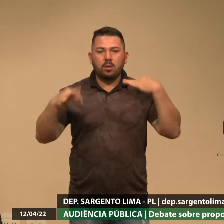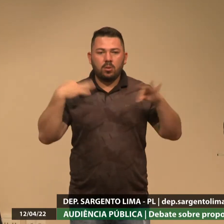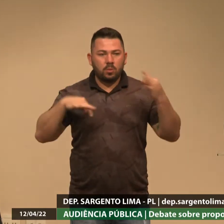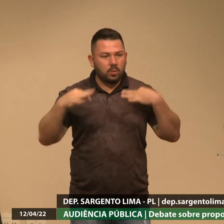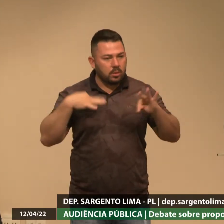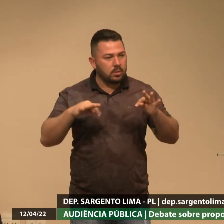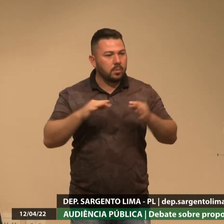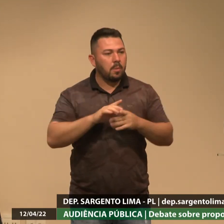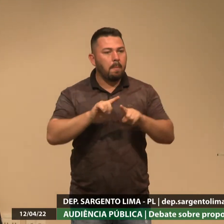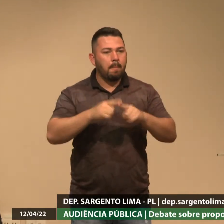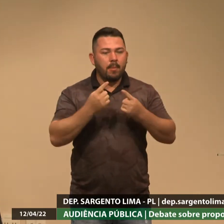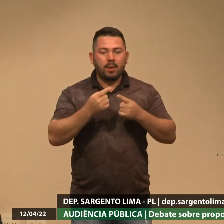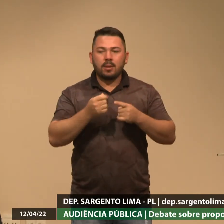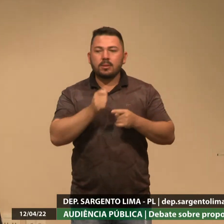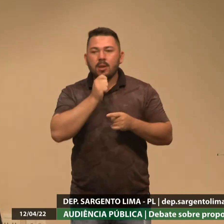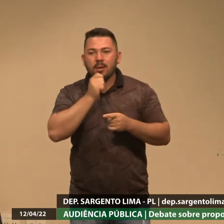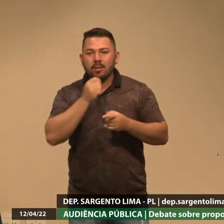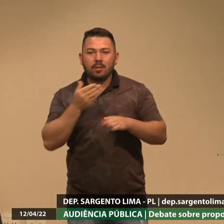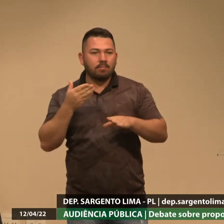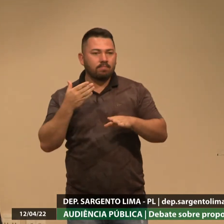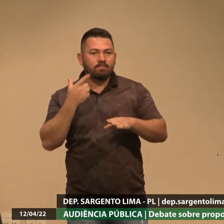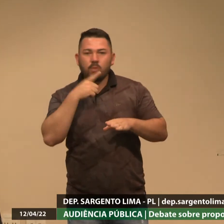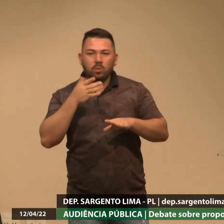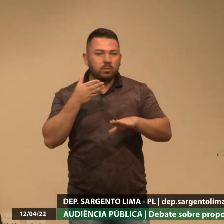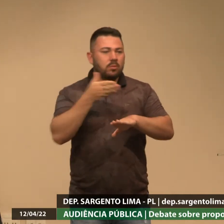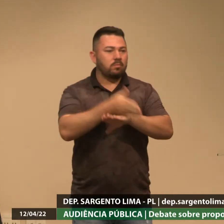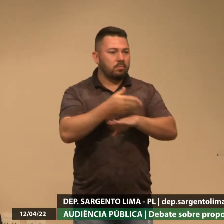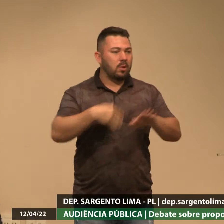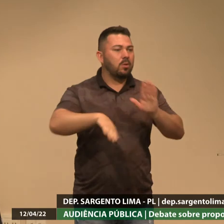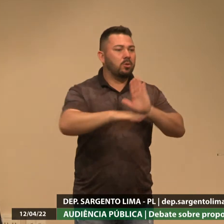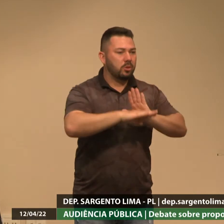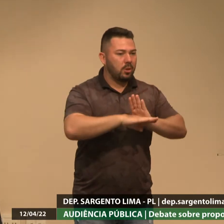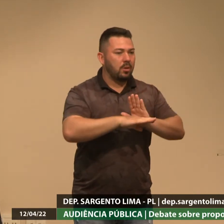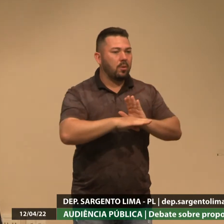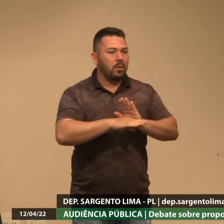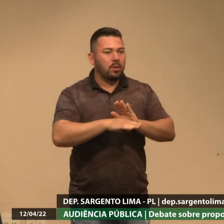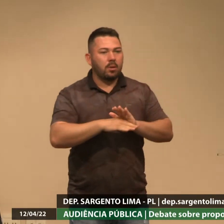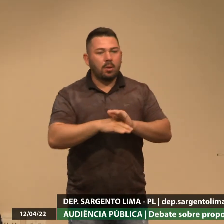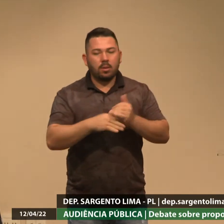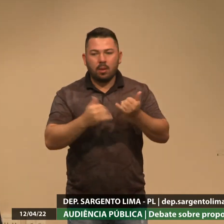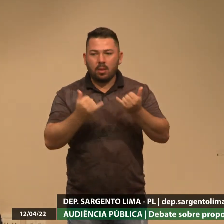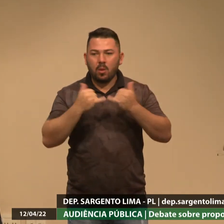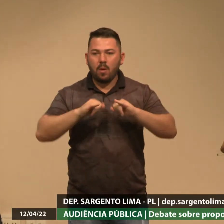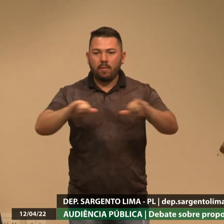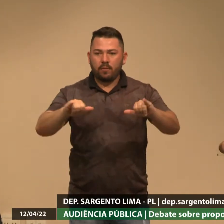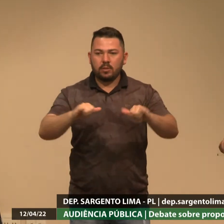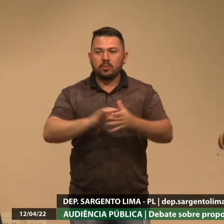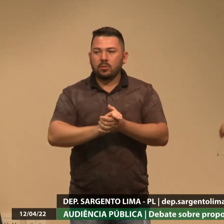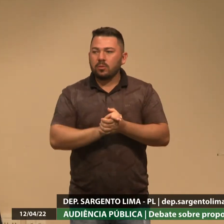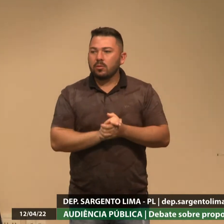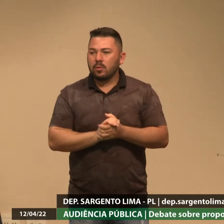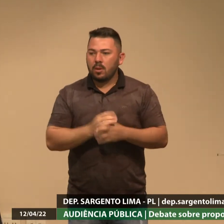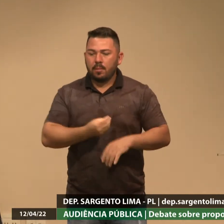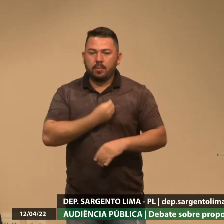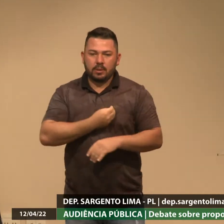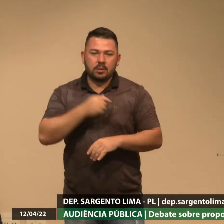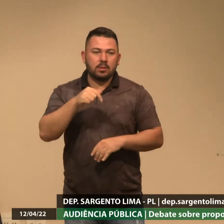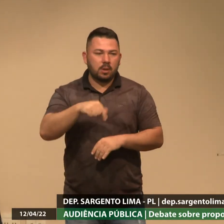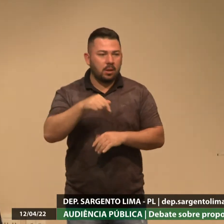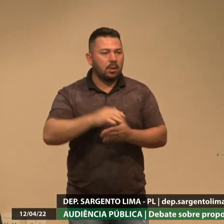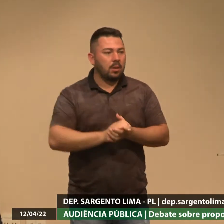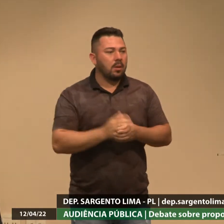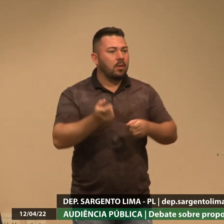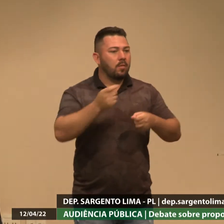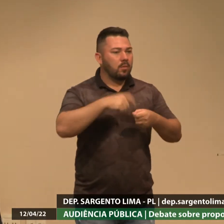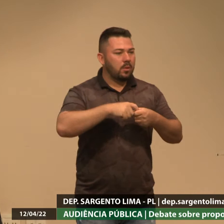mas até esse exato momento ele não se manifestou e não comunicou a presença dele que eu acharia de muito bom é Tom também